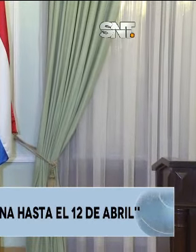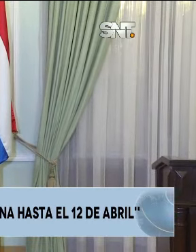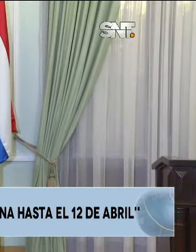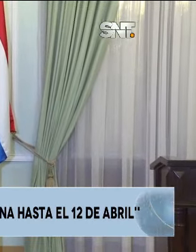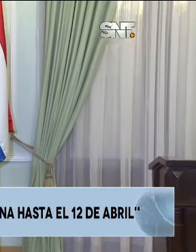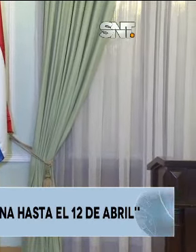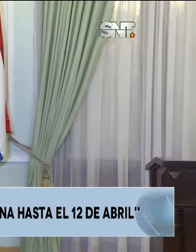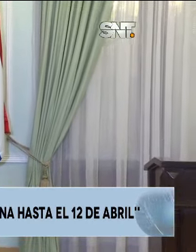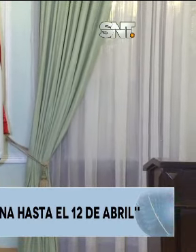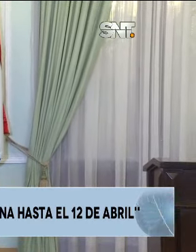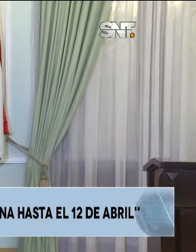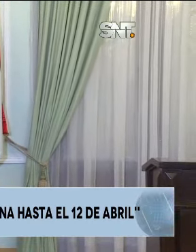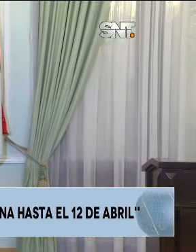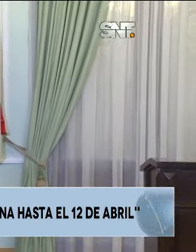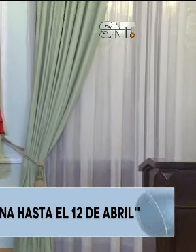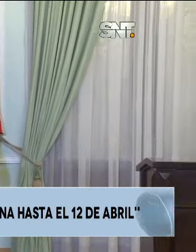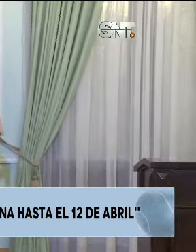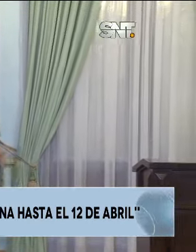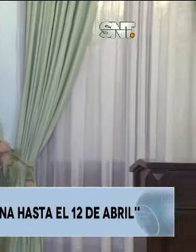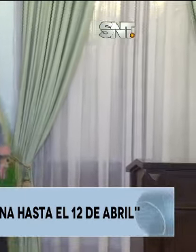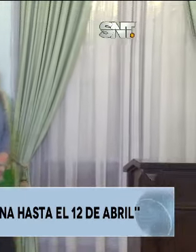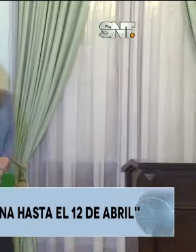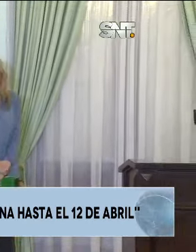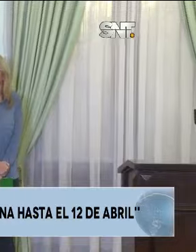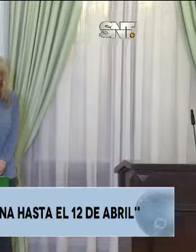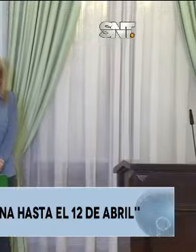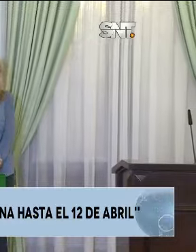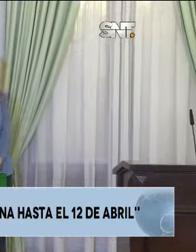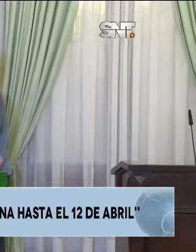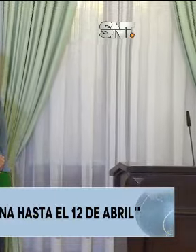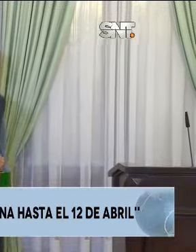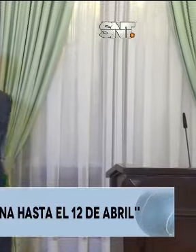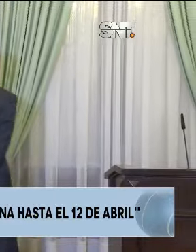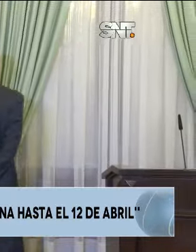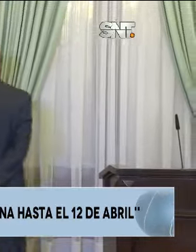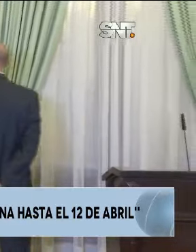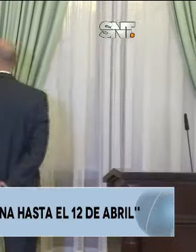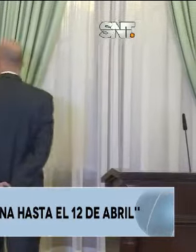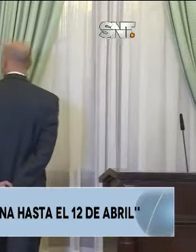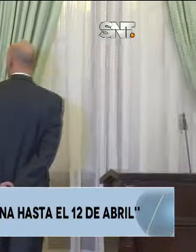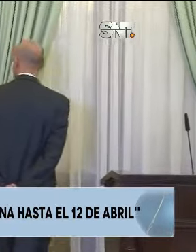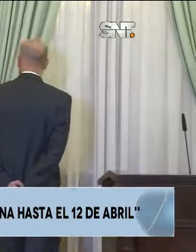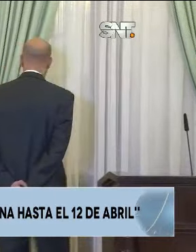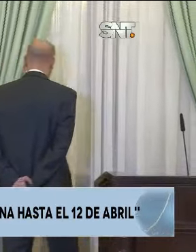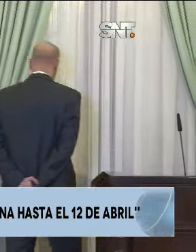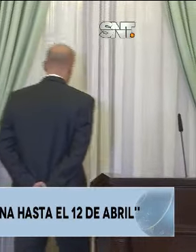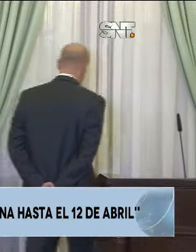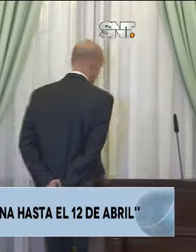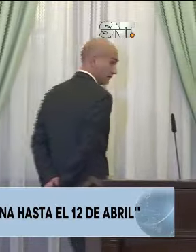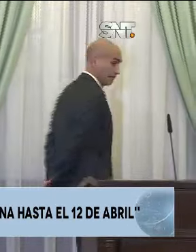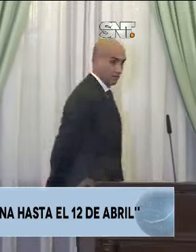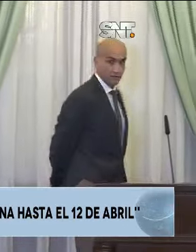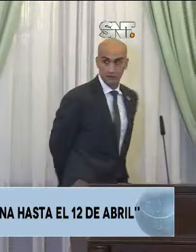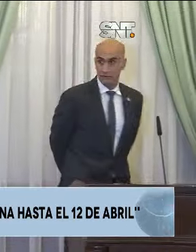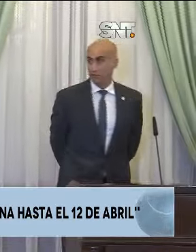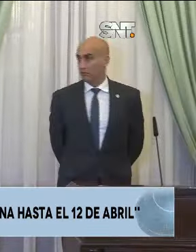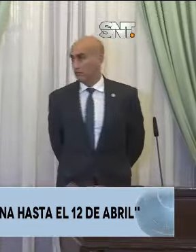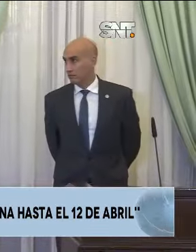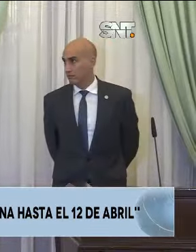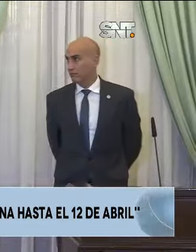Carlos, ahora acaba de ingresar también la ministra de Industria y Comercio, Liz Kramer, el ministro del Interior, el doctor Julio Mazzolini.